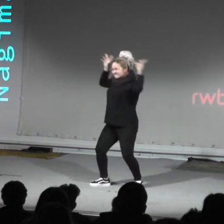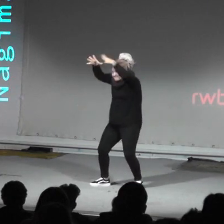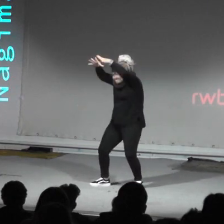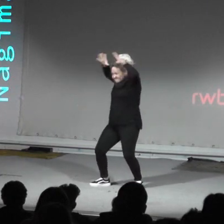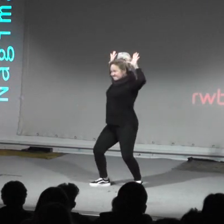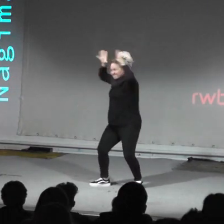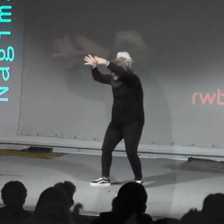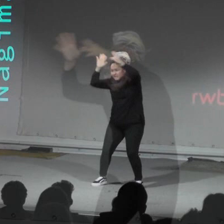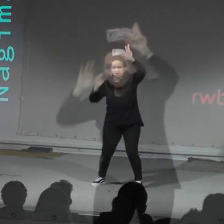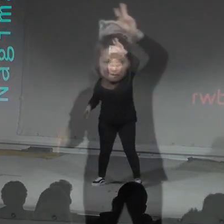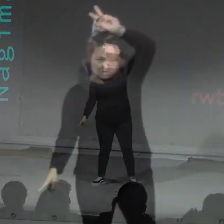Vielen Dank.